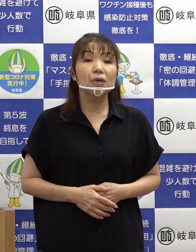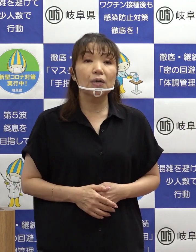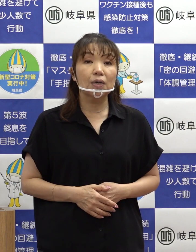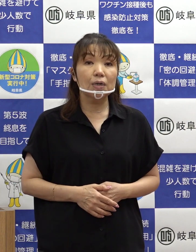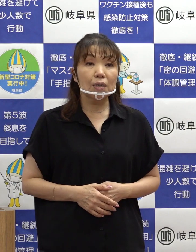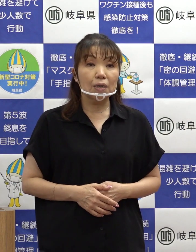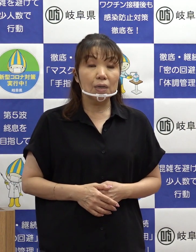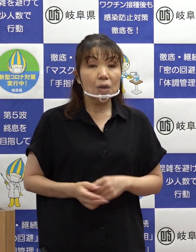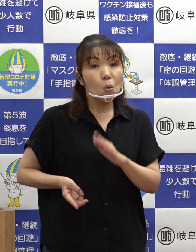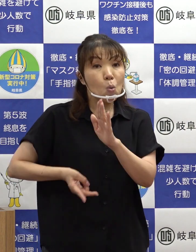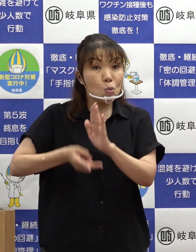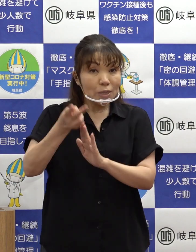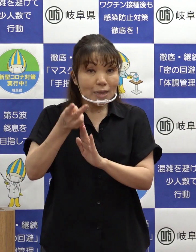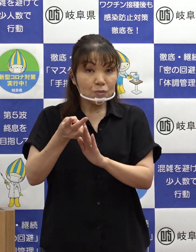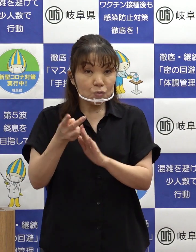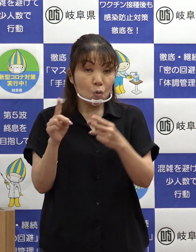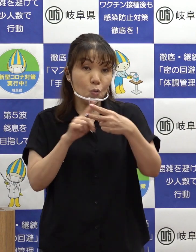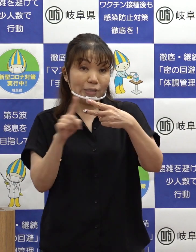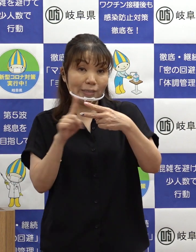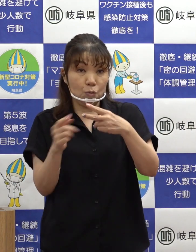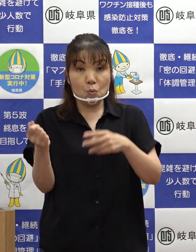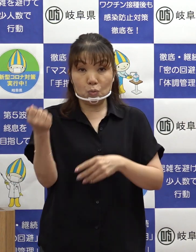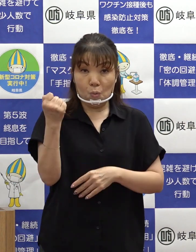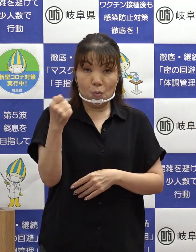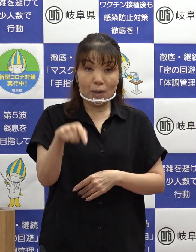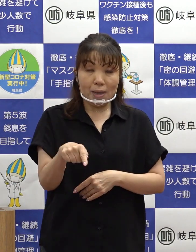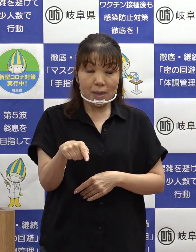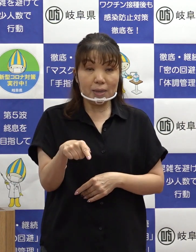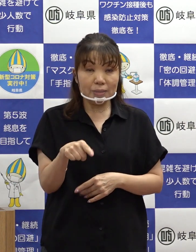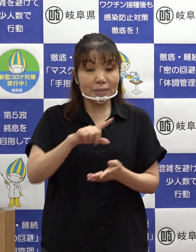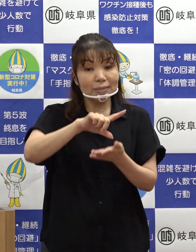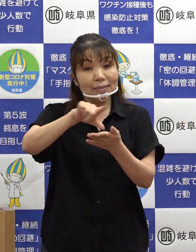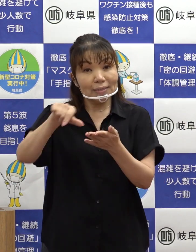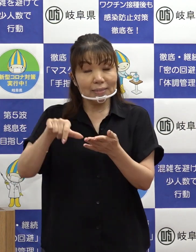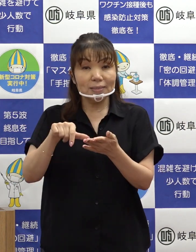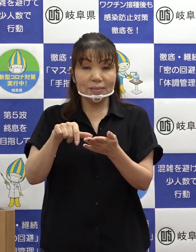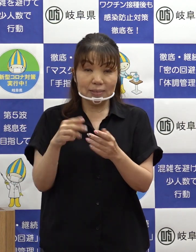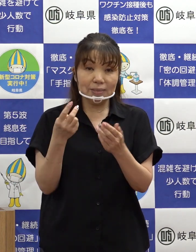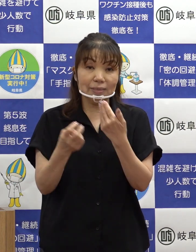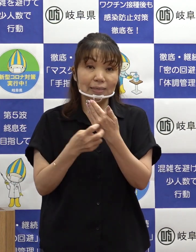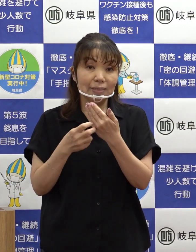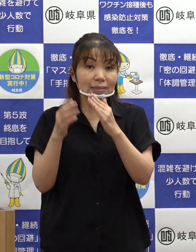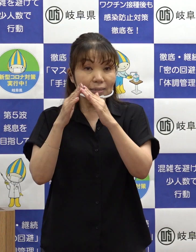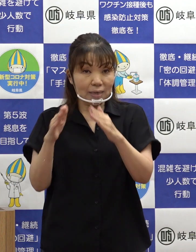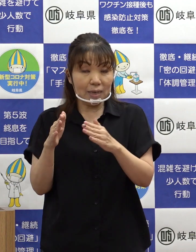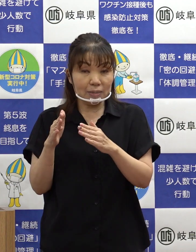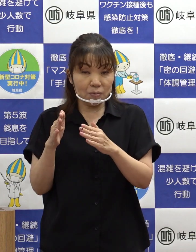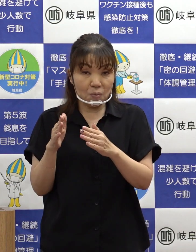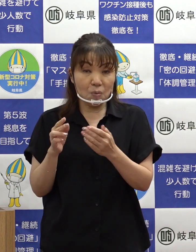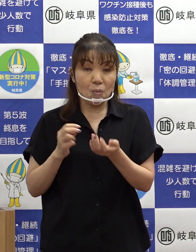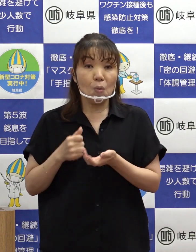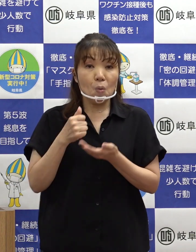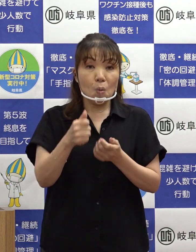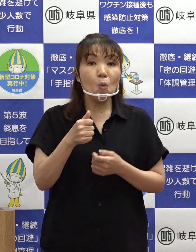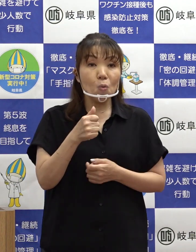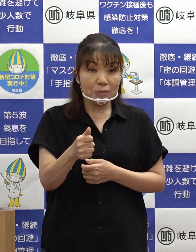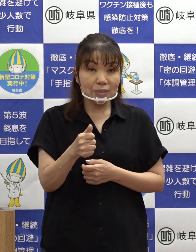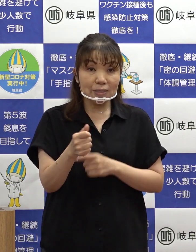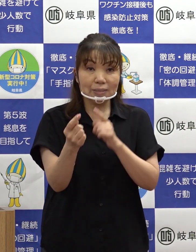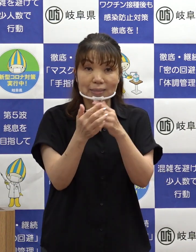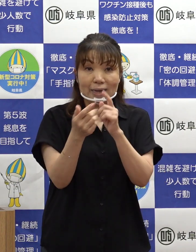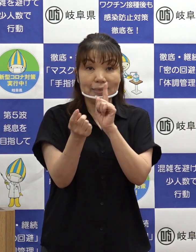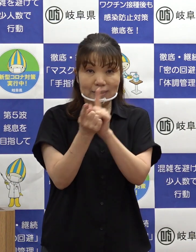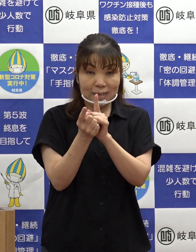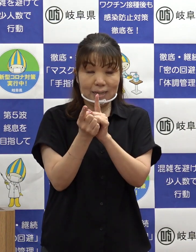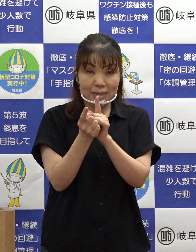宿泊療養施設の機能強化ということで、地域の医師会の往診体制でありますとか、抗体カクテル療法の実施の体制